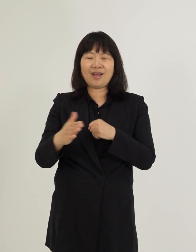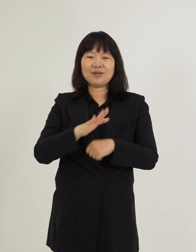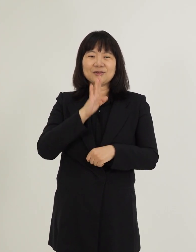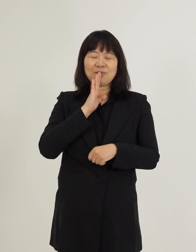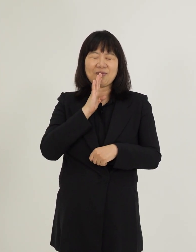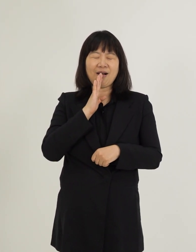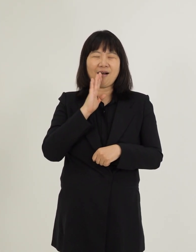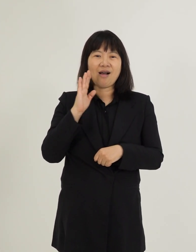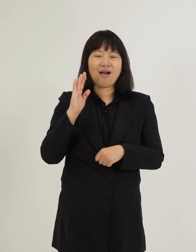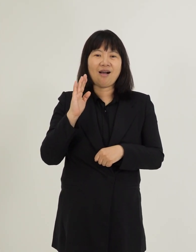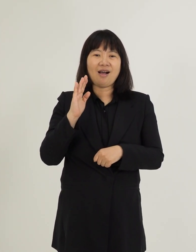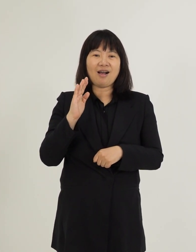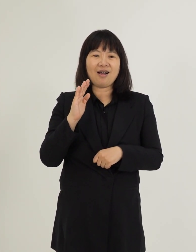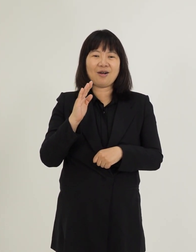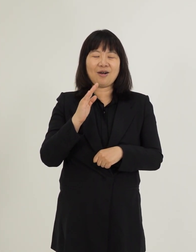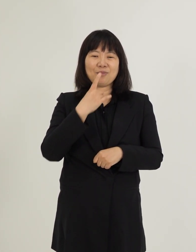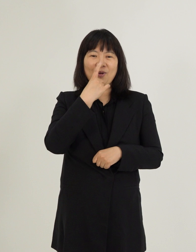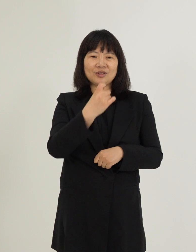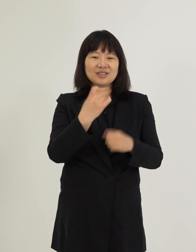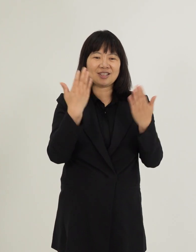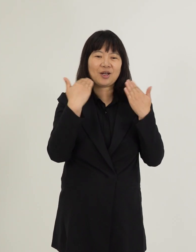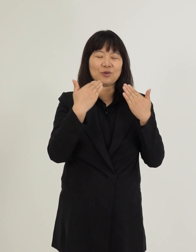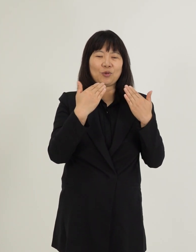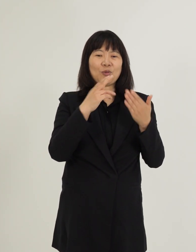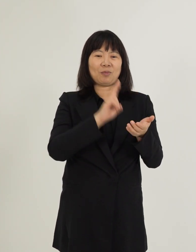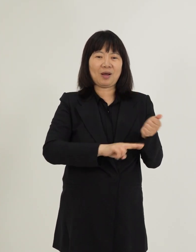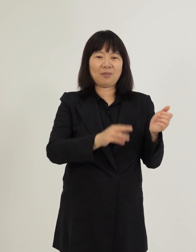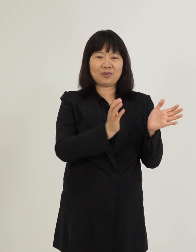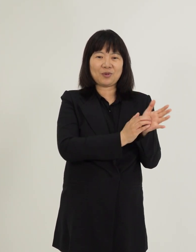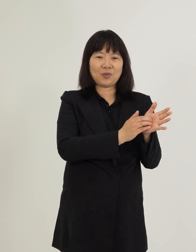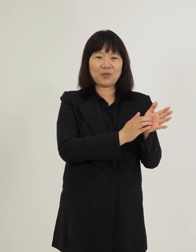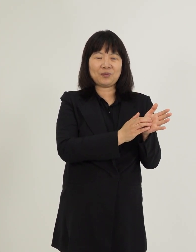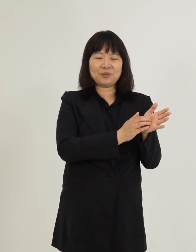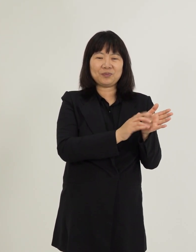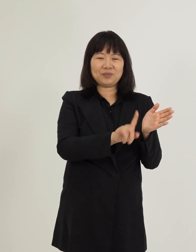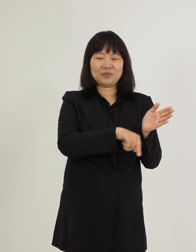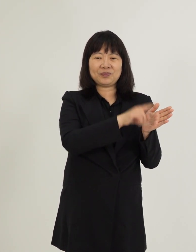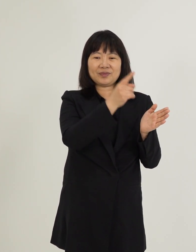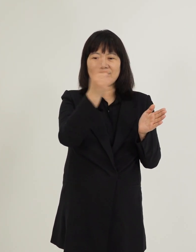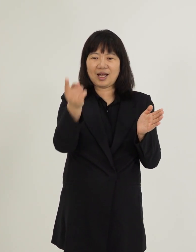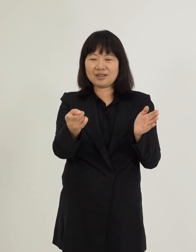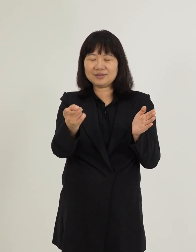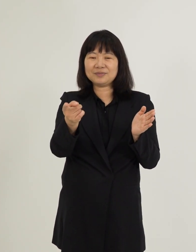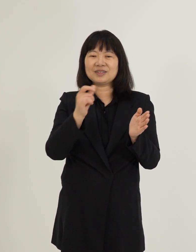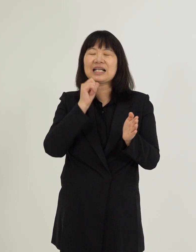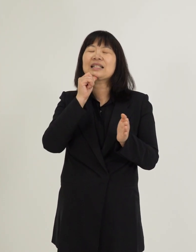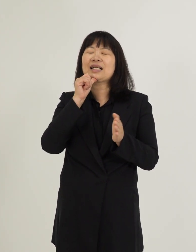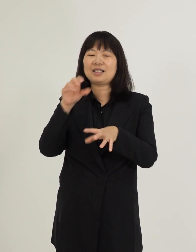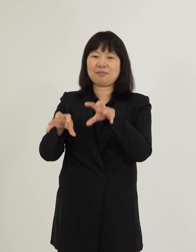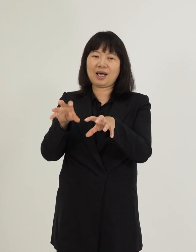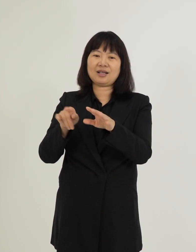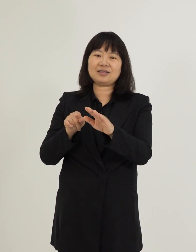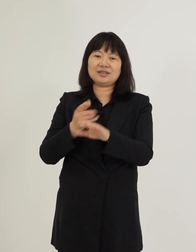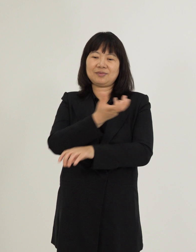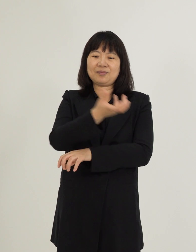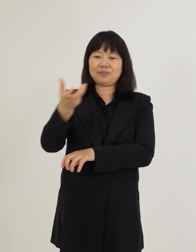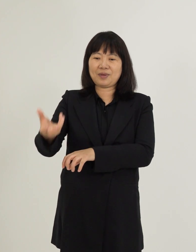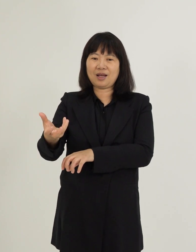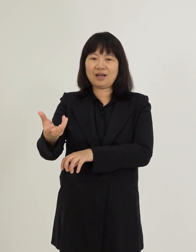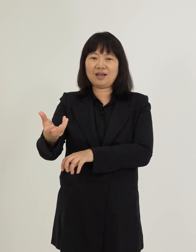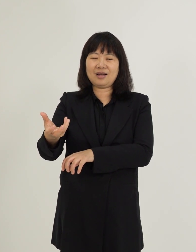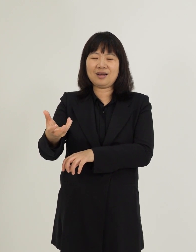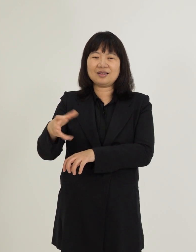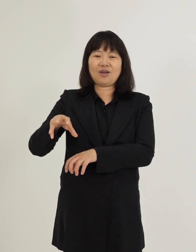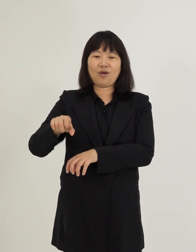아름다운 학교를 매각을 결정을 하고 이 다운타운 속으로 들어온 겁니다. 그래서 이런 건물을 얻었어요.